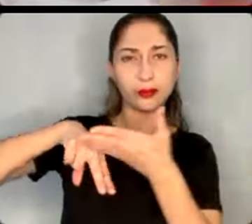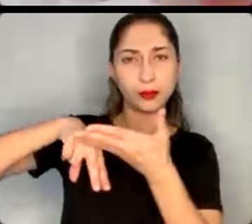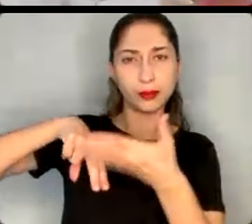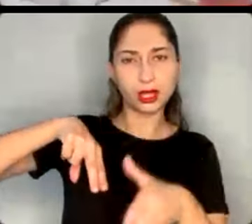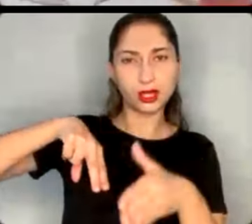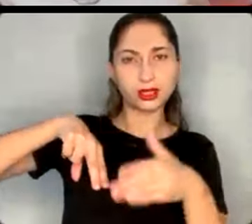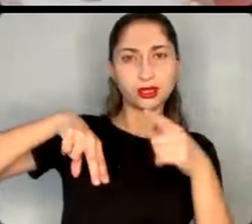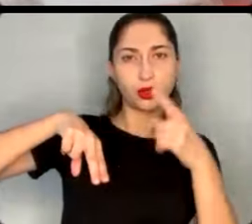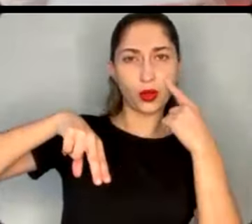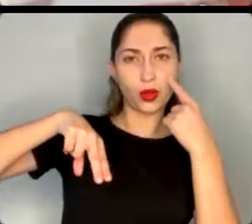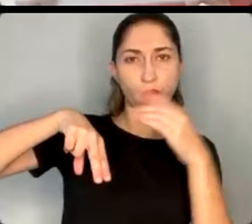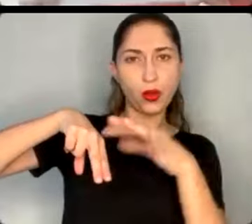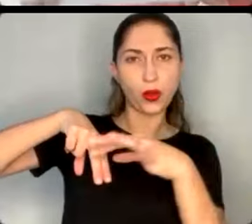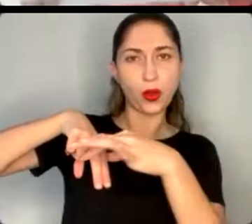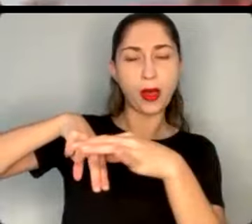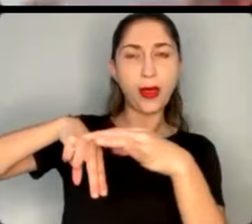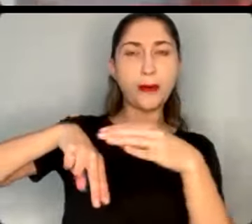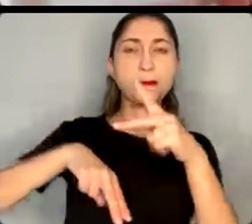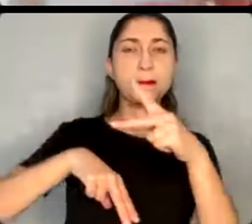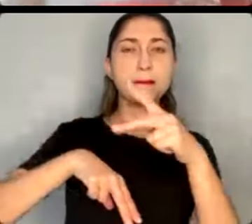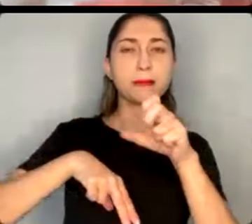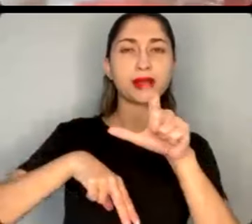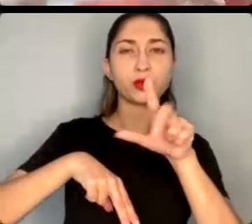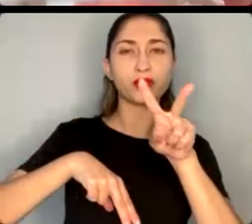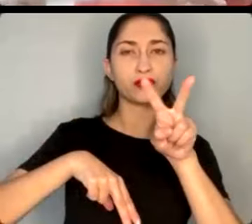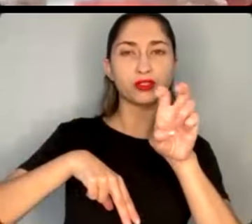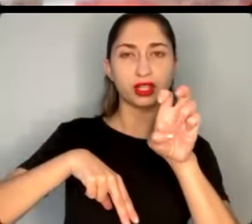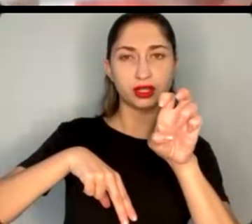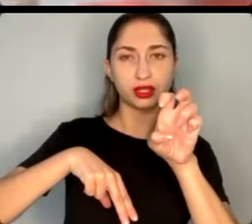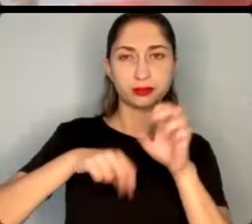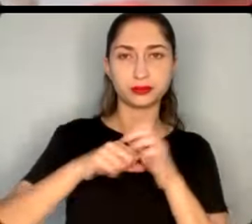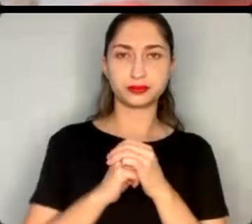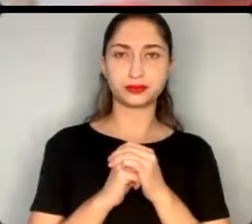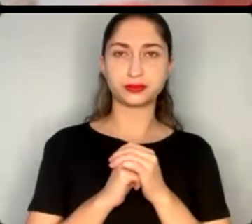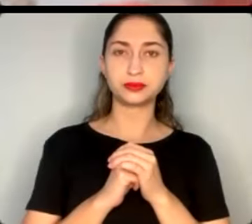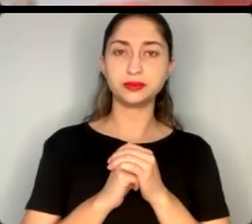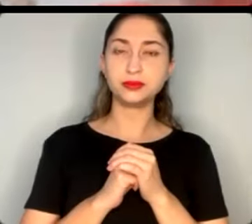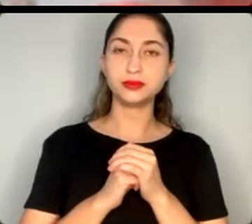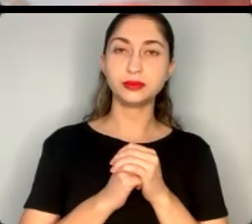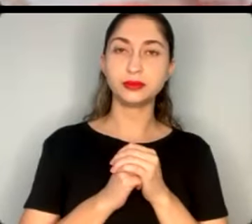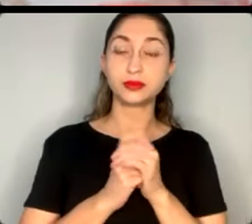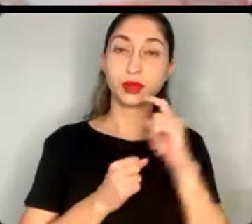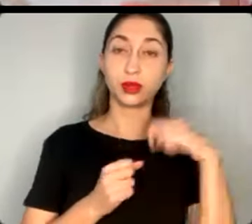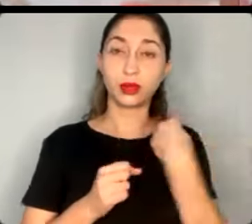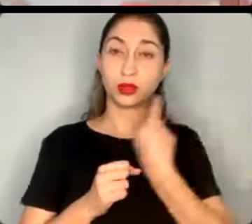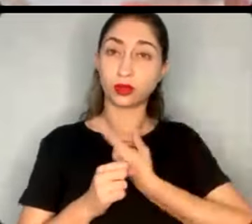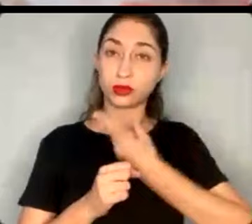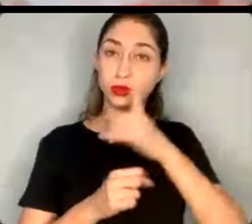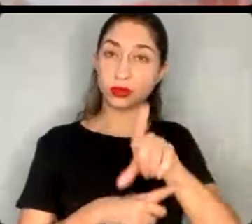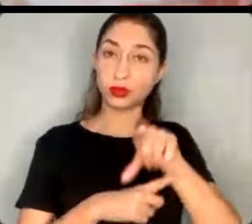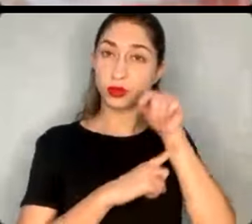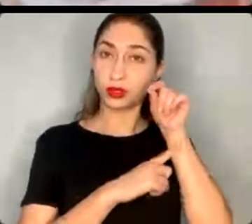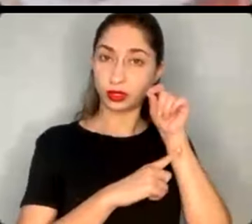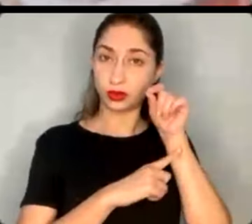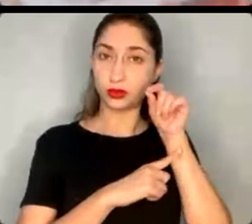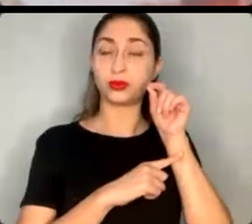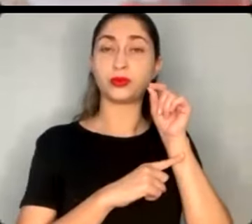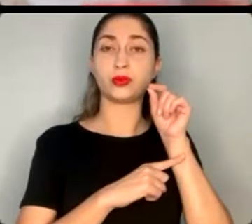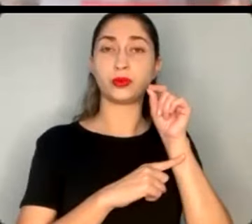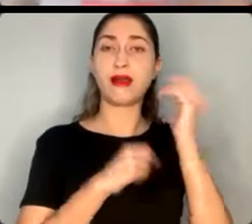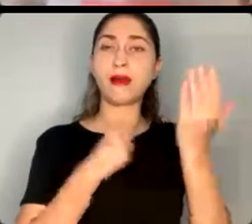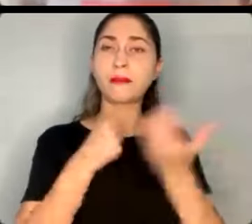da pelve, a gente escolheu por iniciar pela